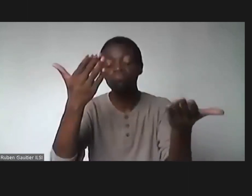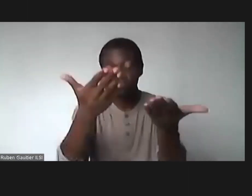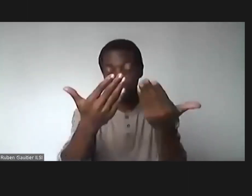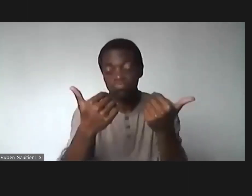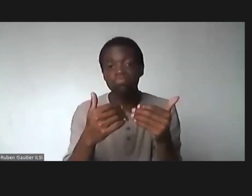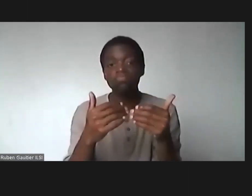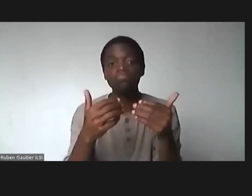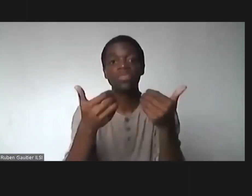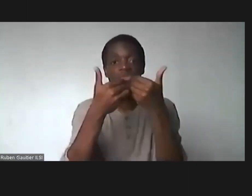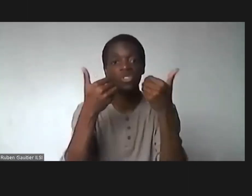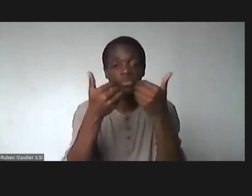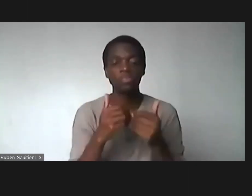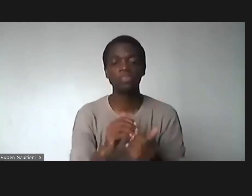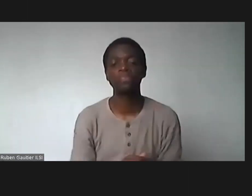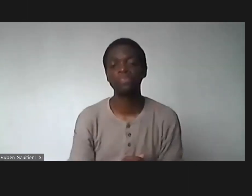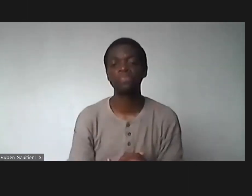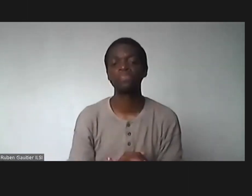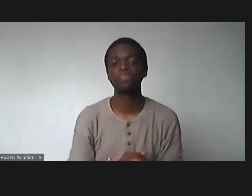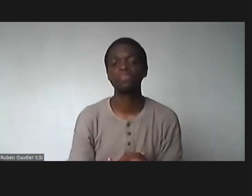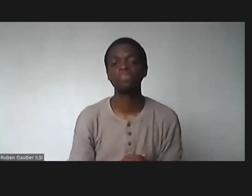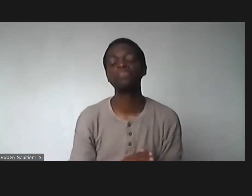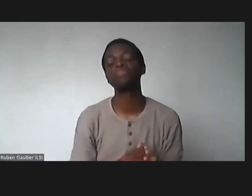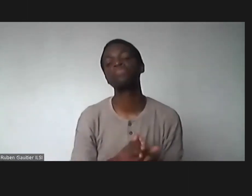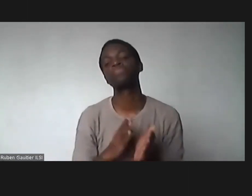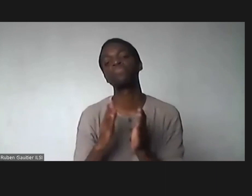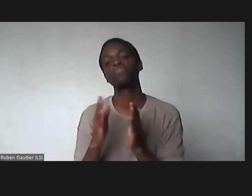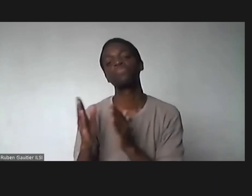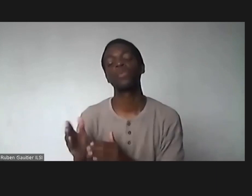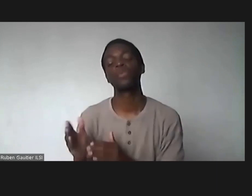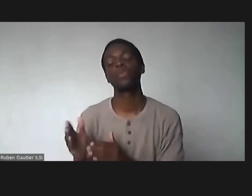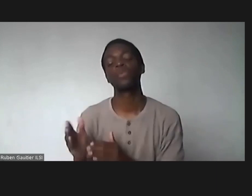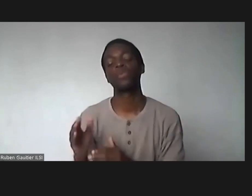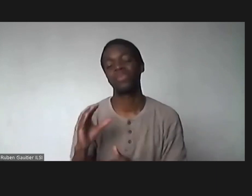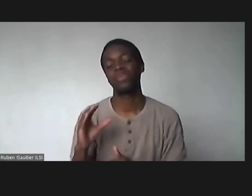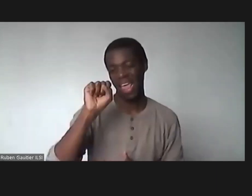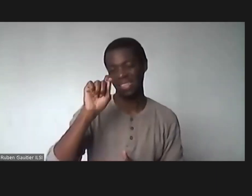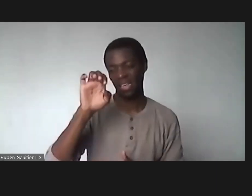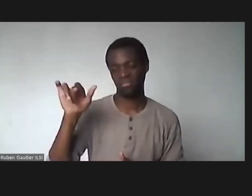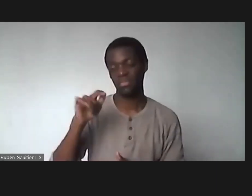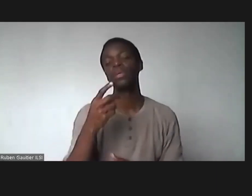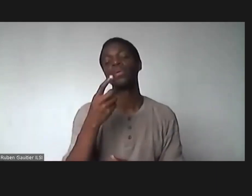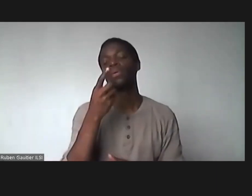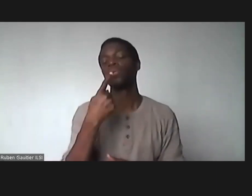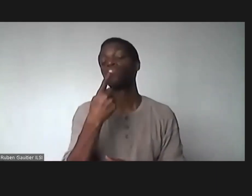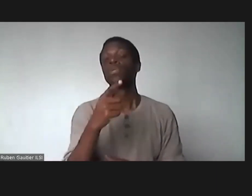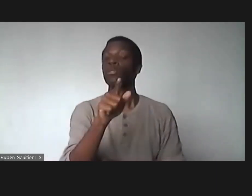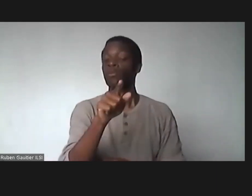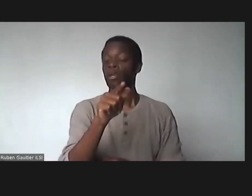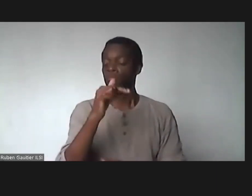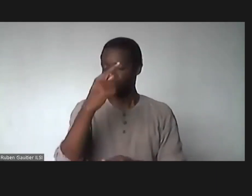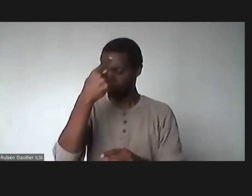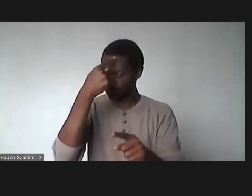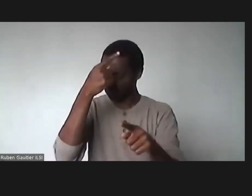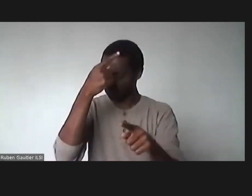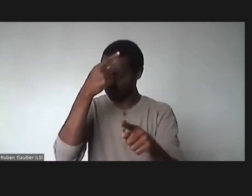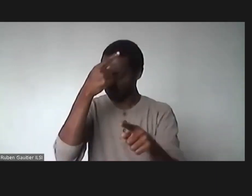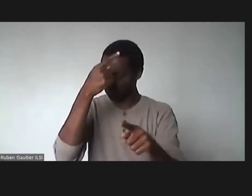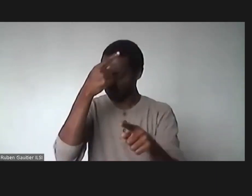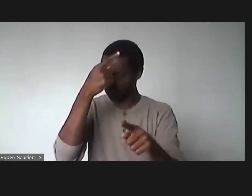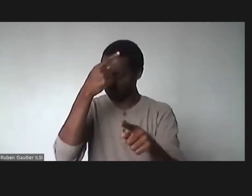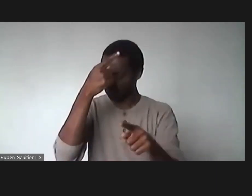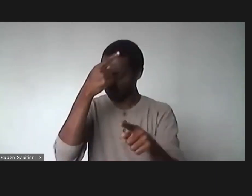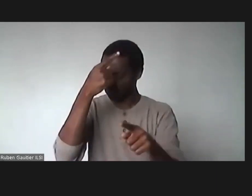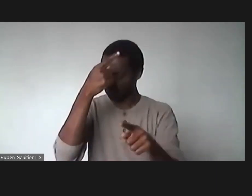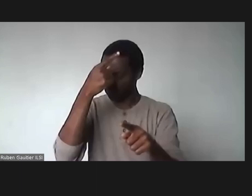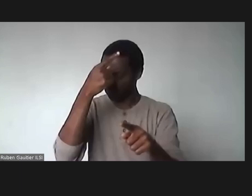Sí, Gabriela, bueno, mil gracias por la pregunta. Sí, coincido con vos que es fundamental ese trabajo. La verdad, específicamente desde